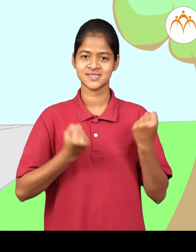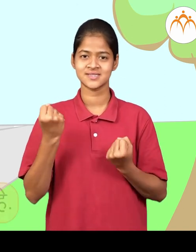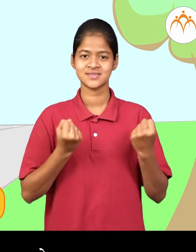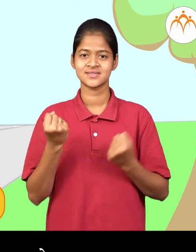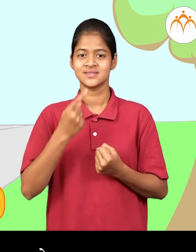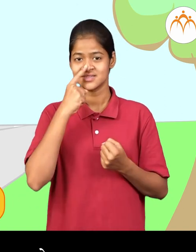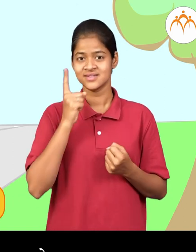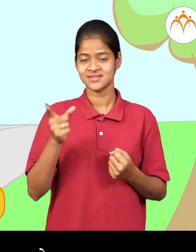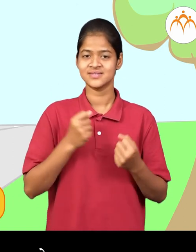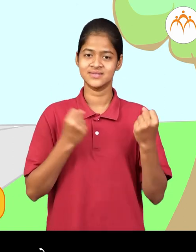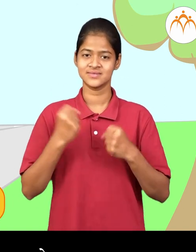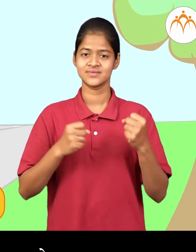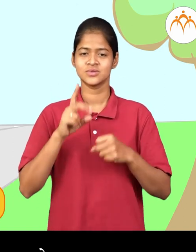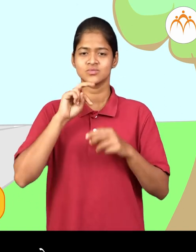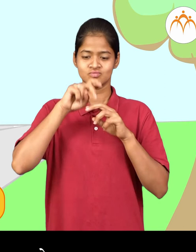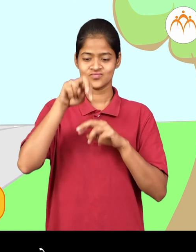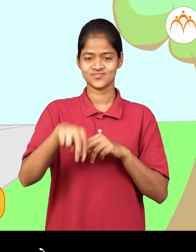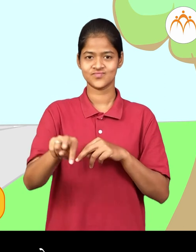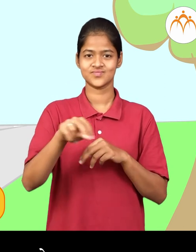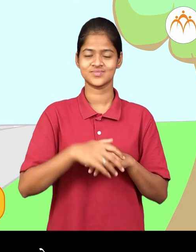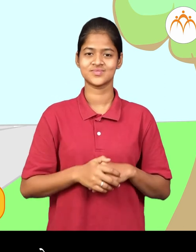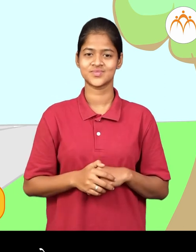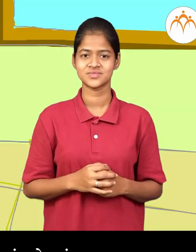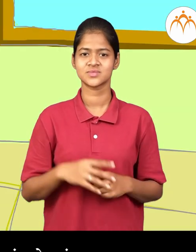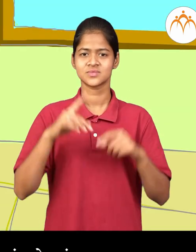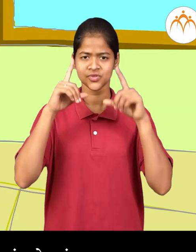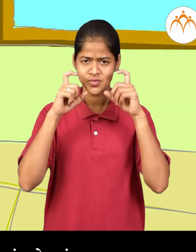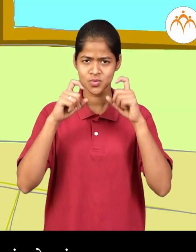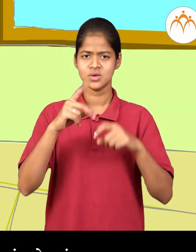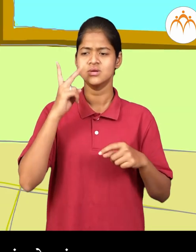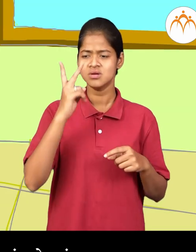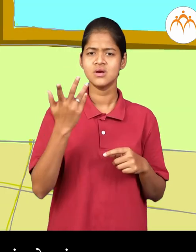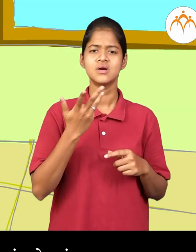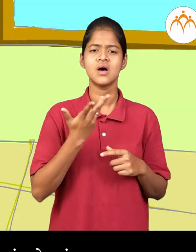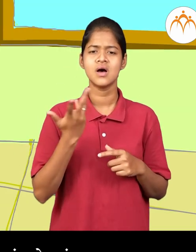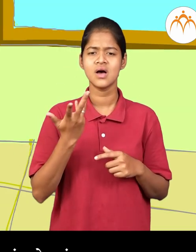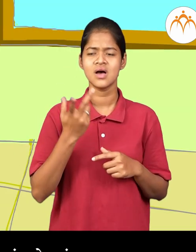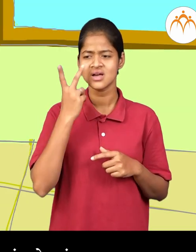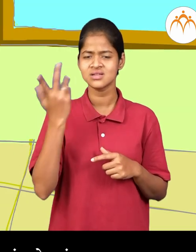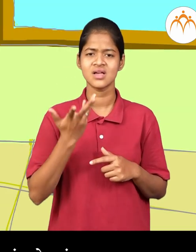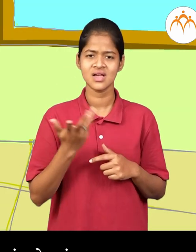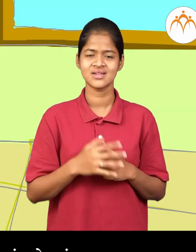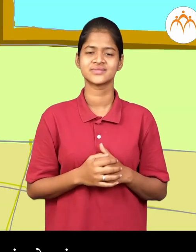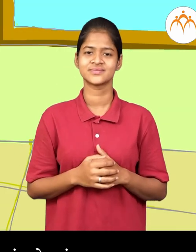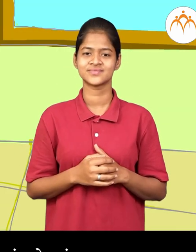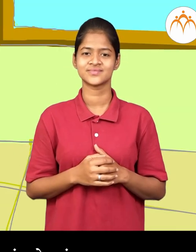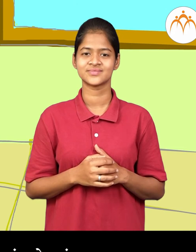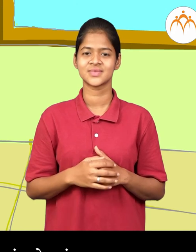मुर्गी सुव्रत या चित्त रात रुकने रिश्ते को